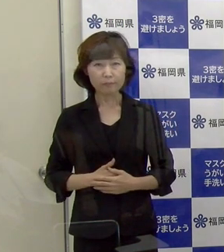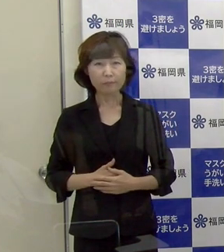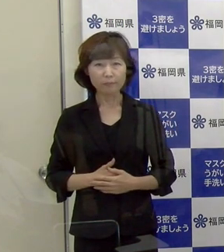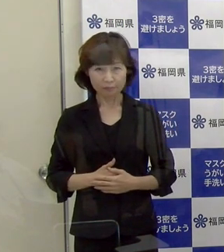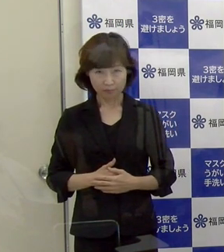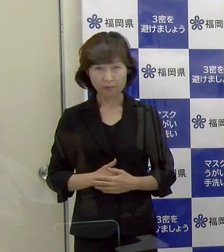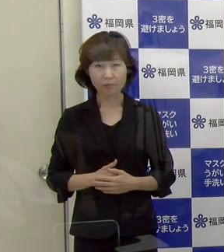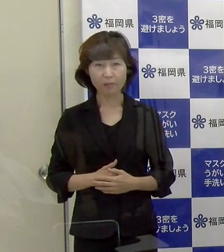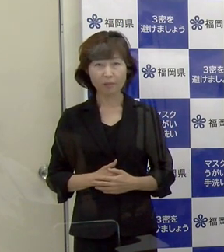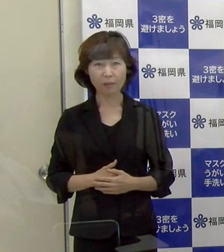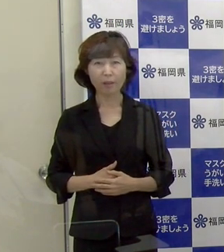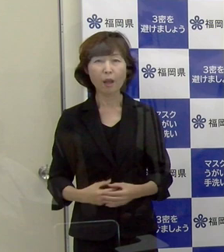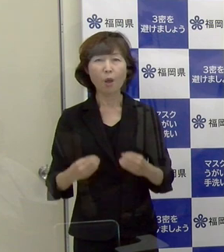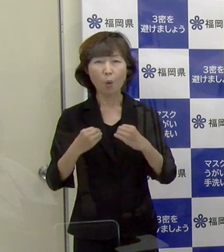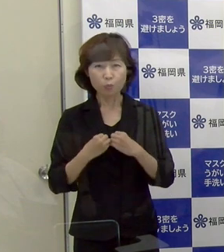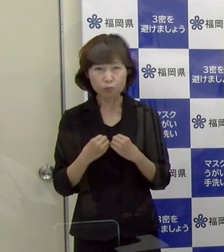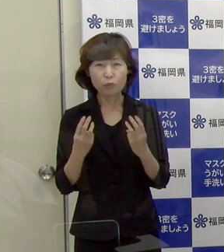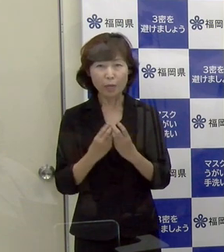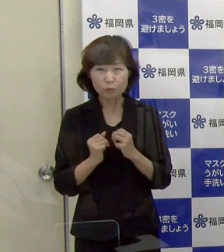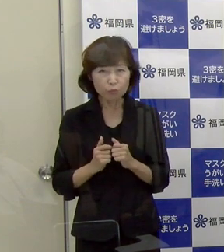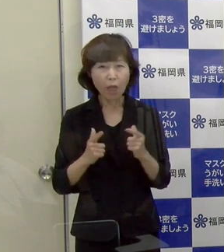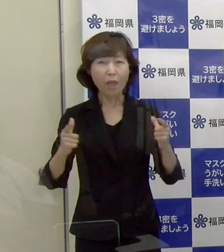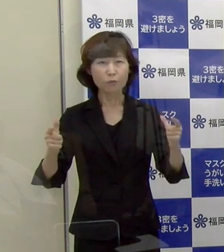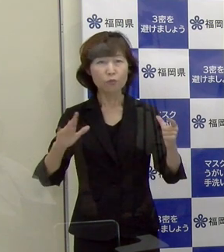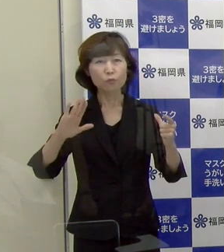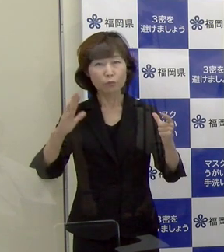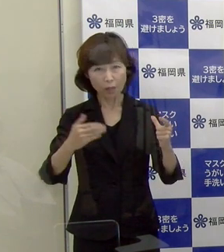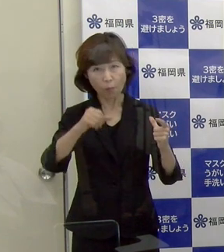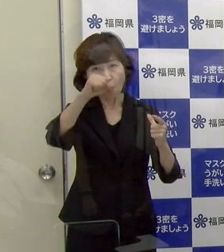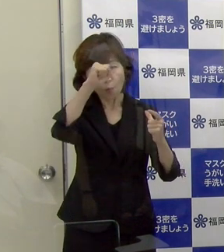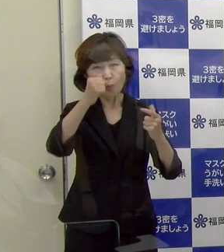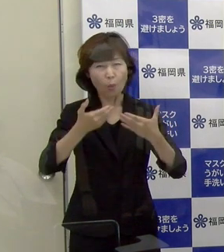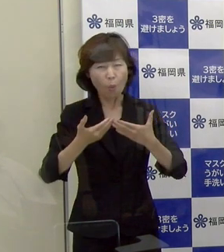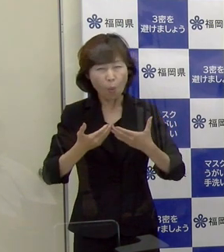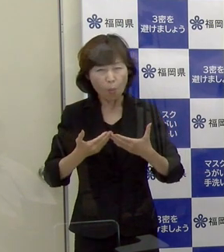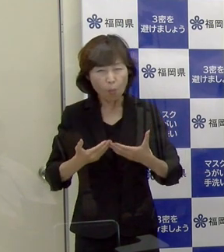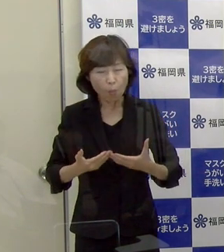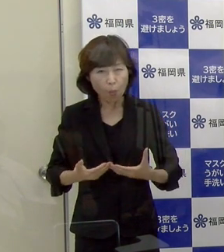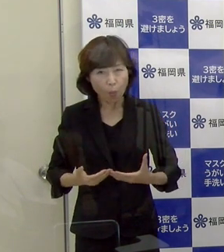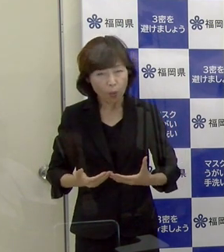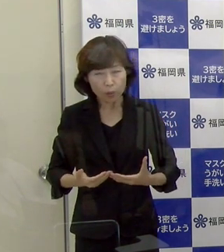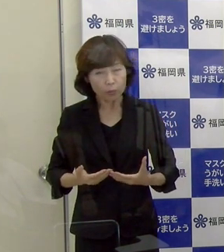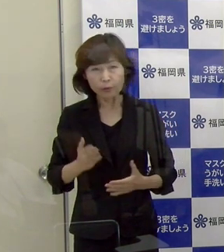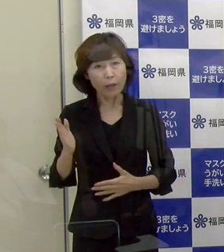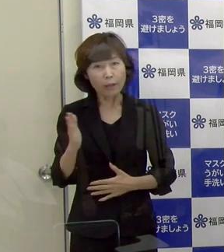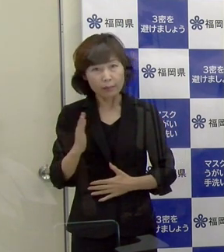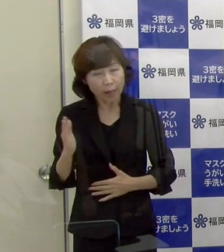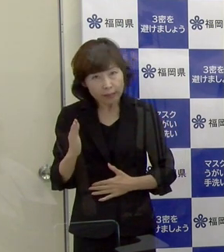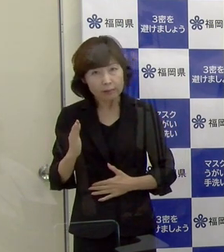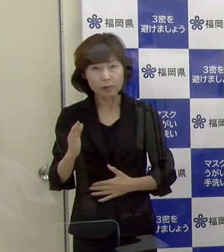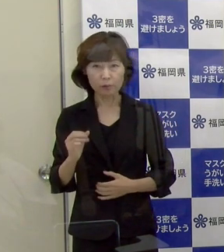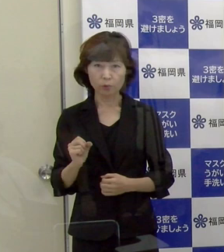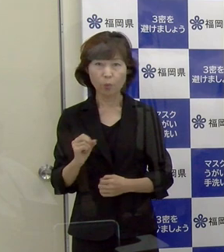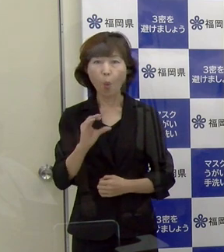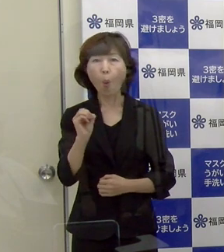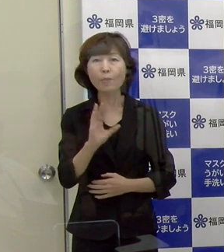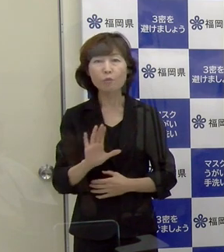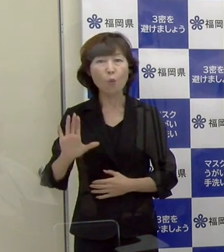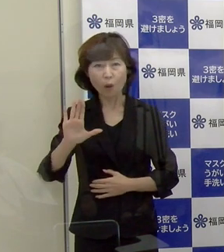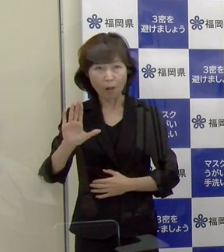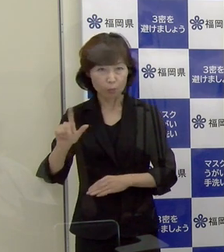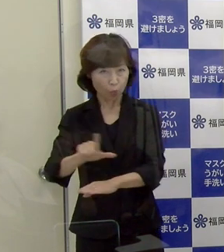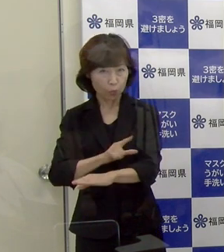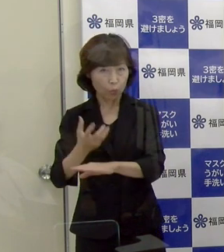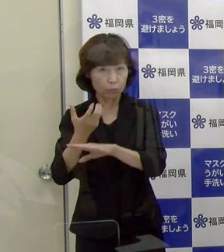高いものの重症化しにくいというオミクロン株の特性また現